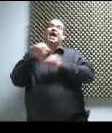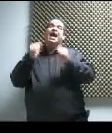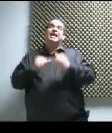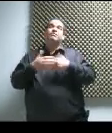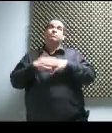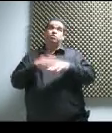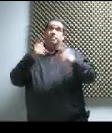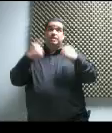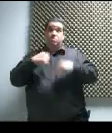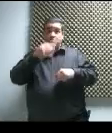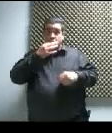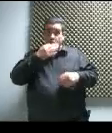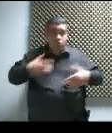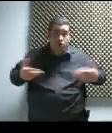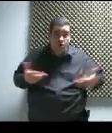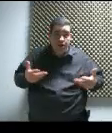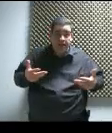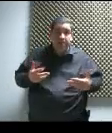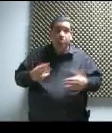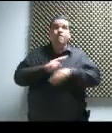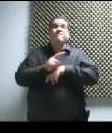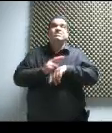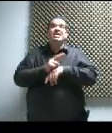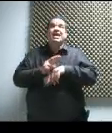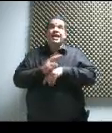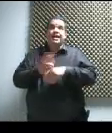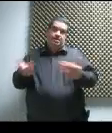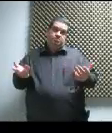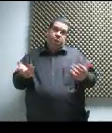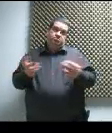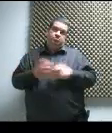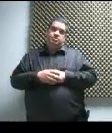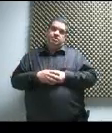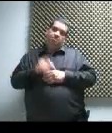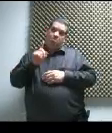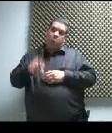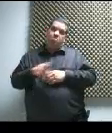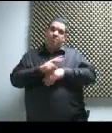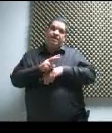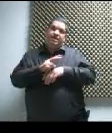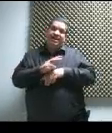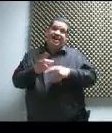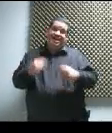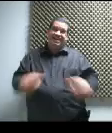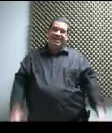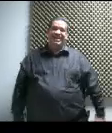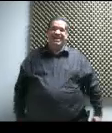nosotros ya mismo venimos. ¿Con qué? Con Vieques. Vieques, sí. ¿No venimos? No, venimos.